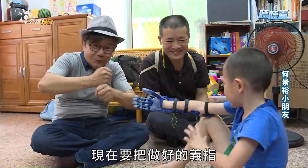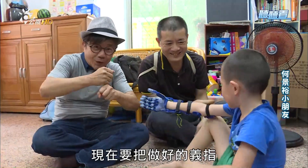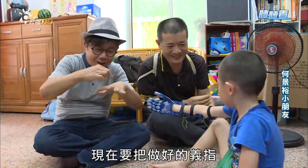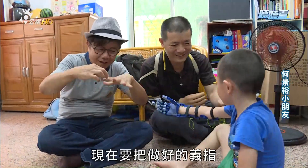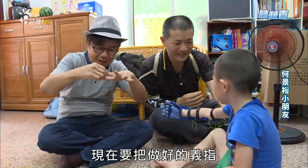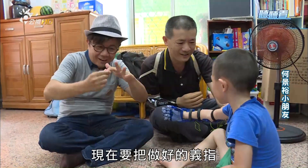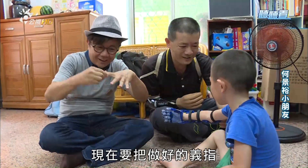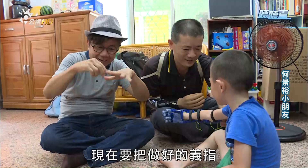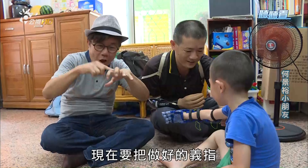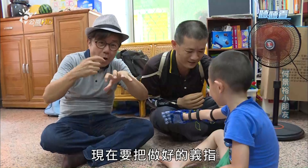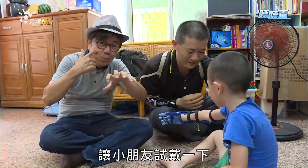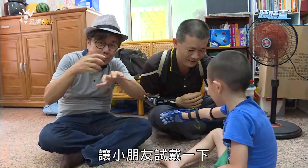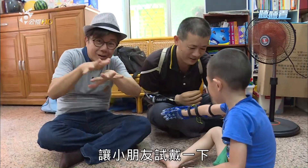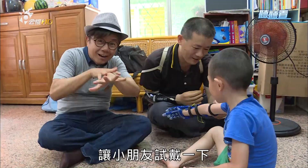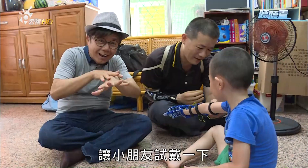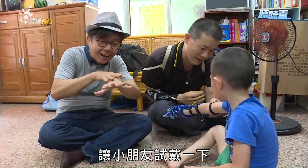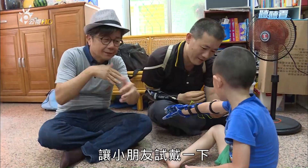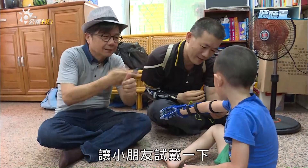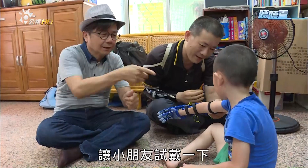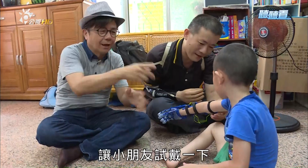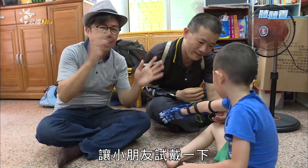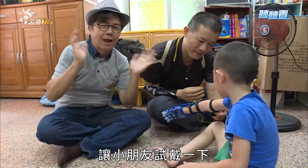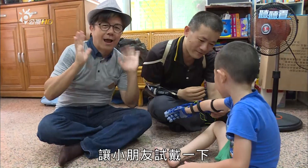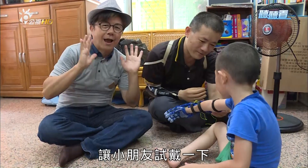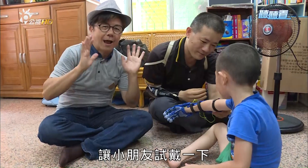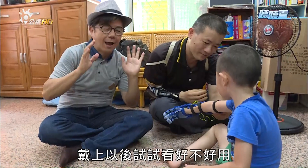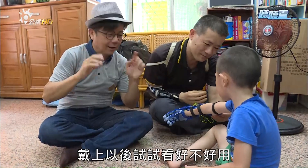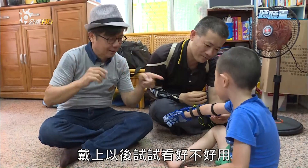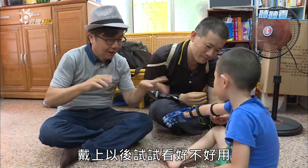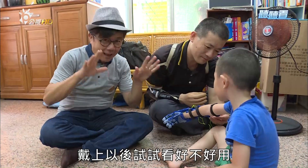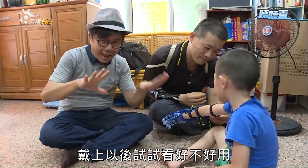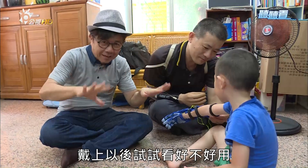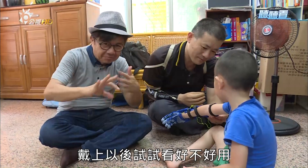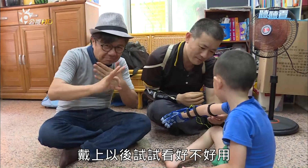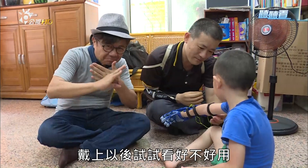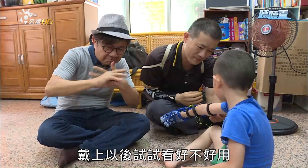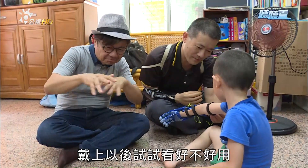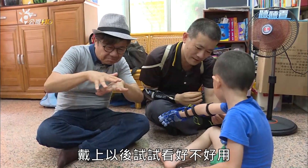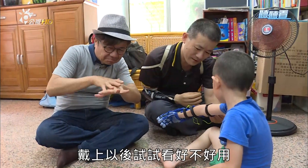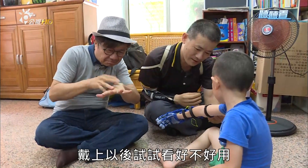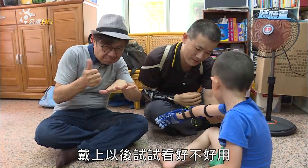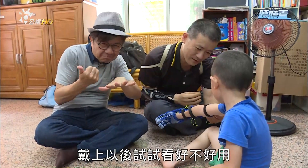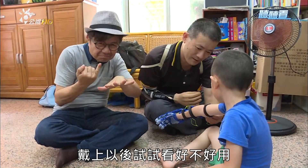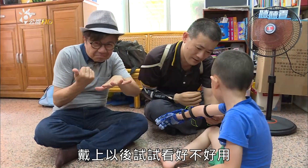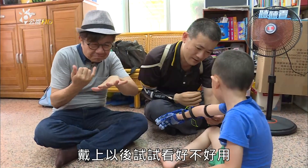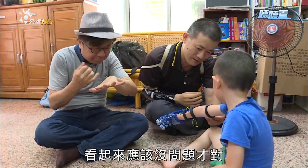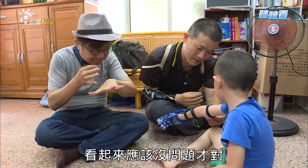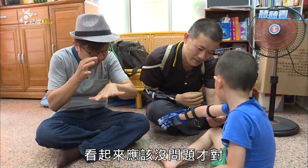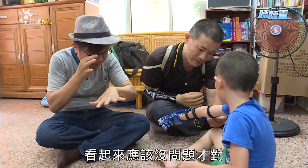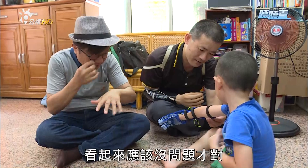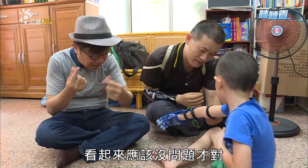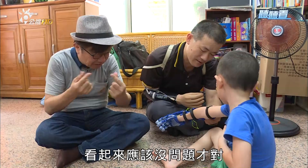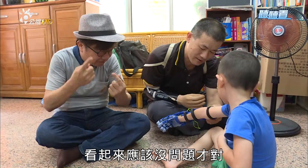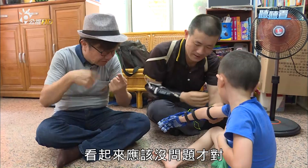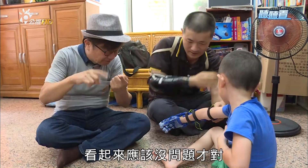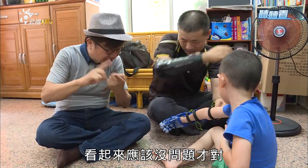好的义纸让小朋友试戴一下，戴上以后啊，试试看好不好用。看起来应该没问题才